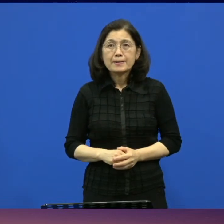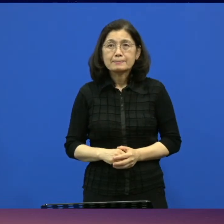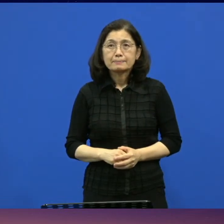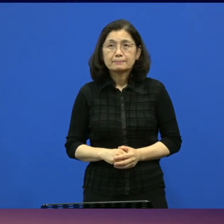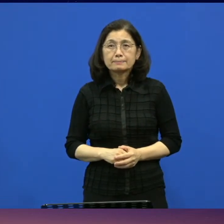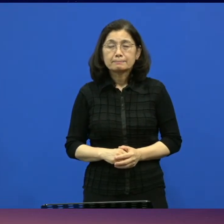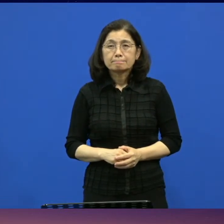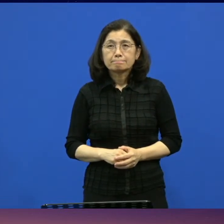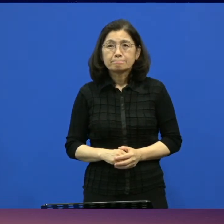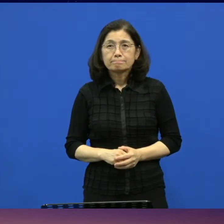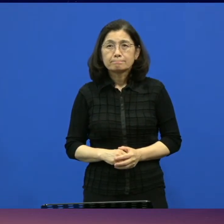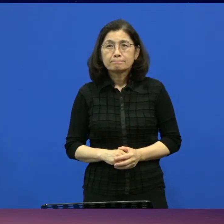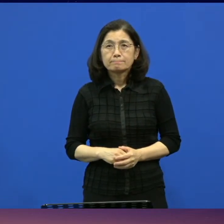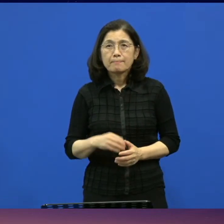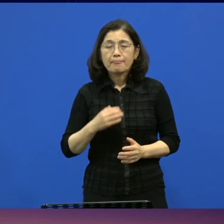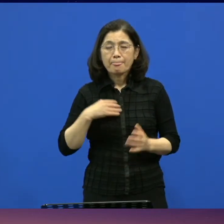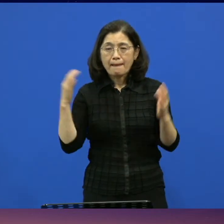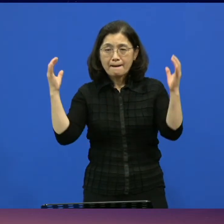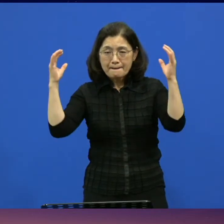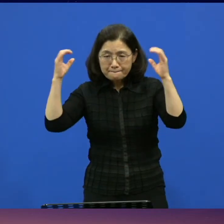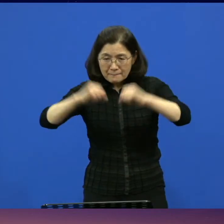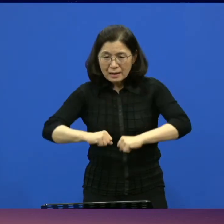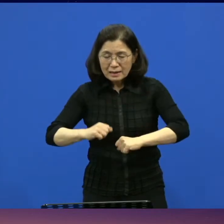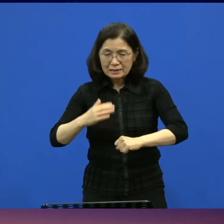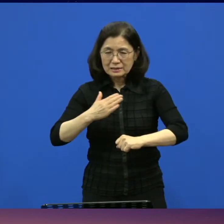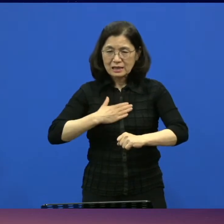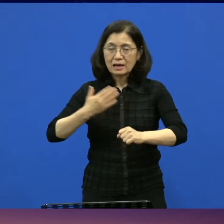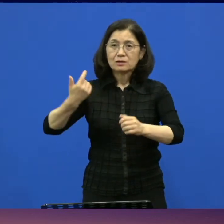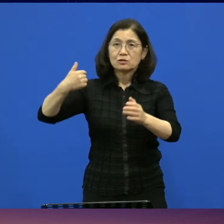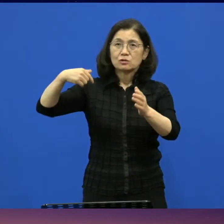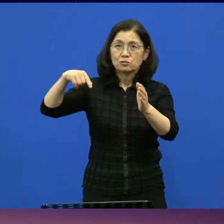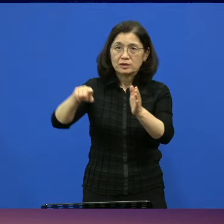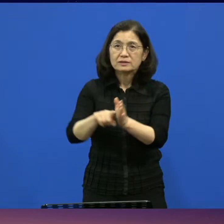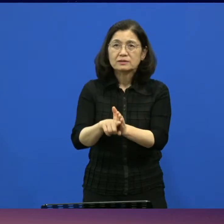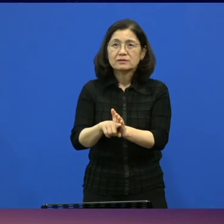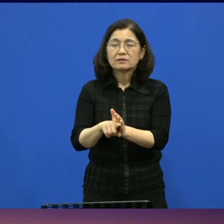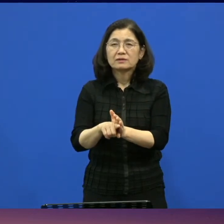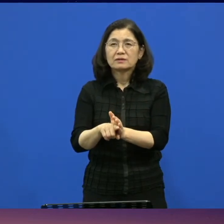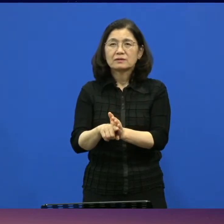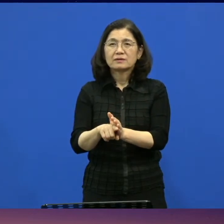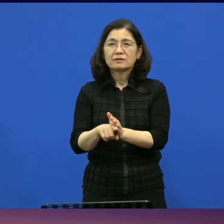망하게 된 나를 위하여 하나님이 망하신 일이잖아요.